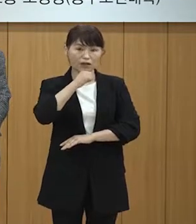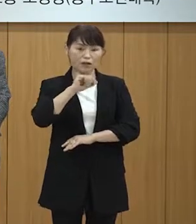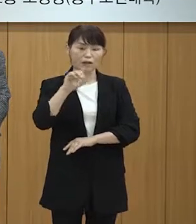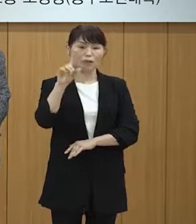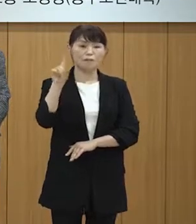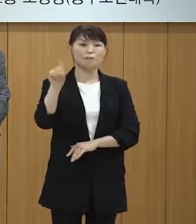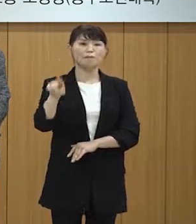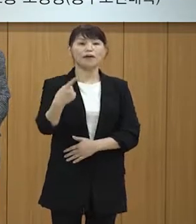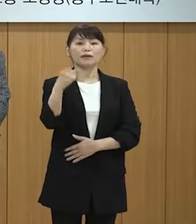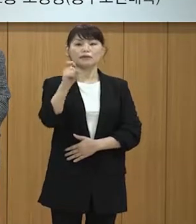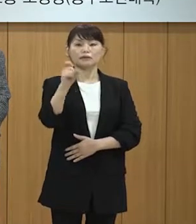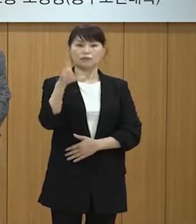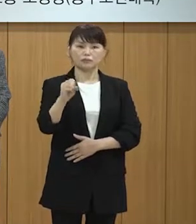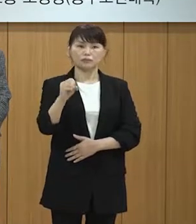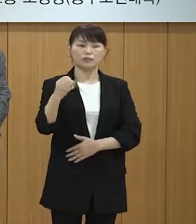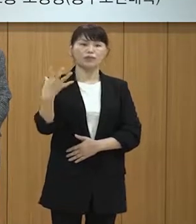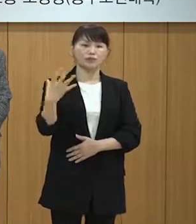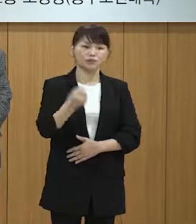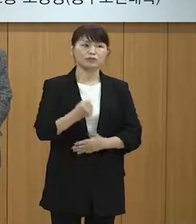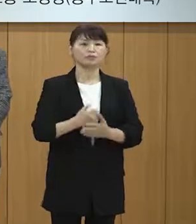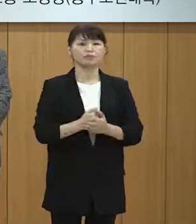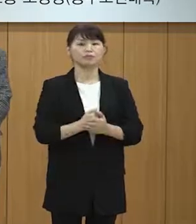원과 함께